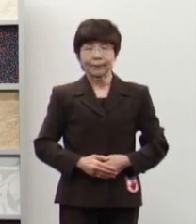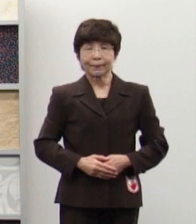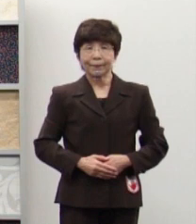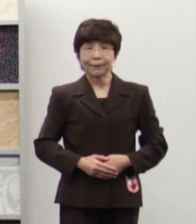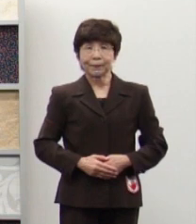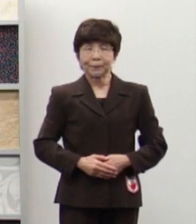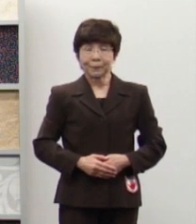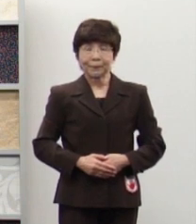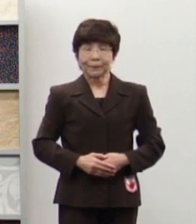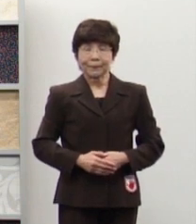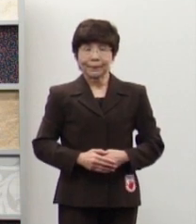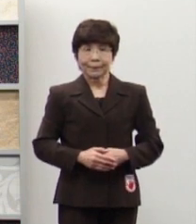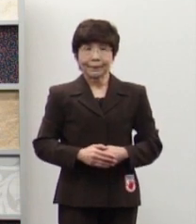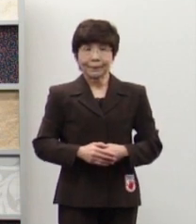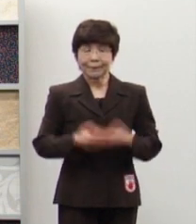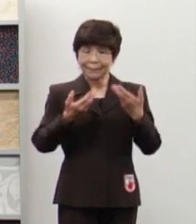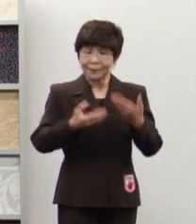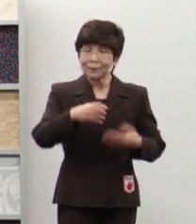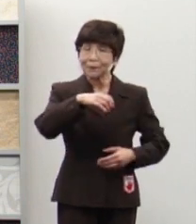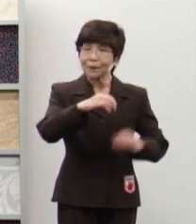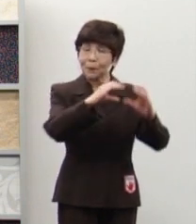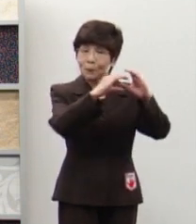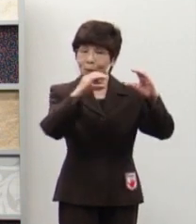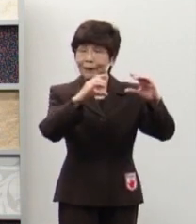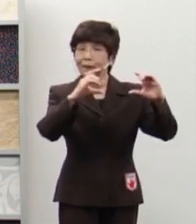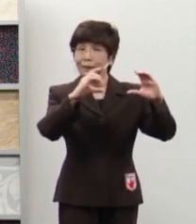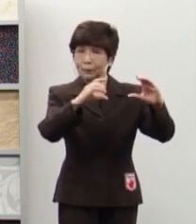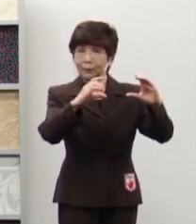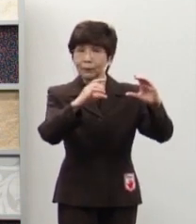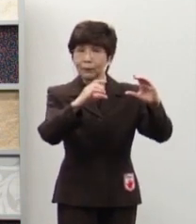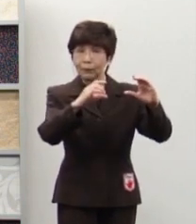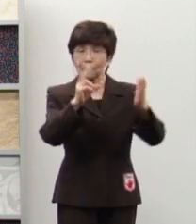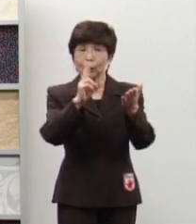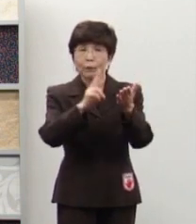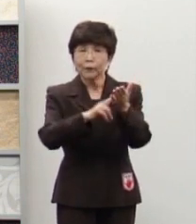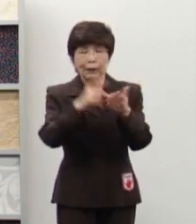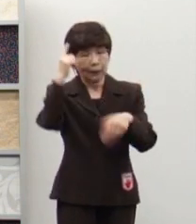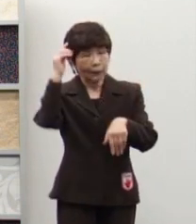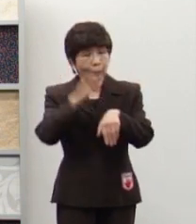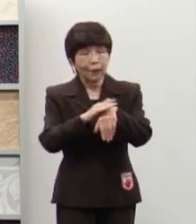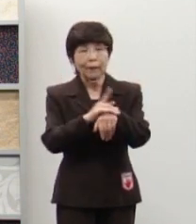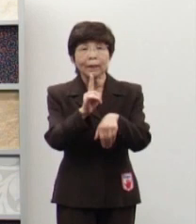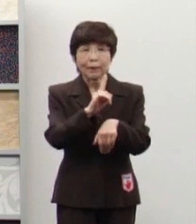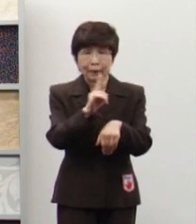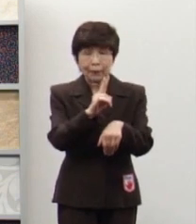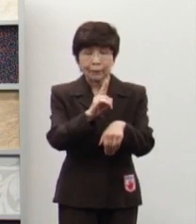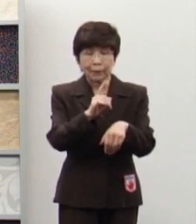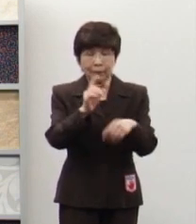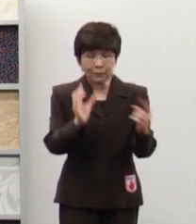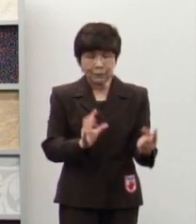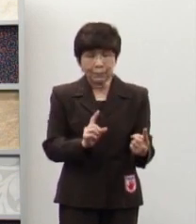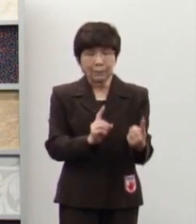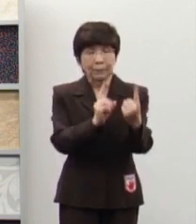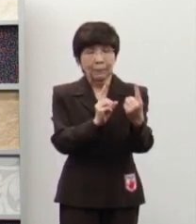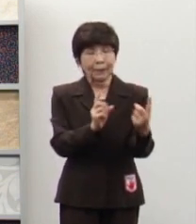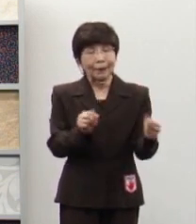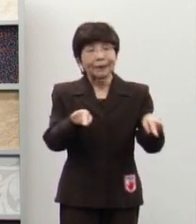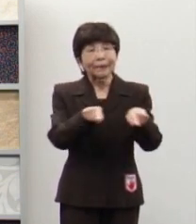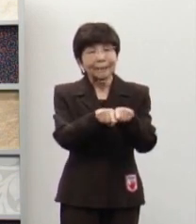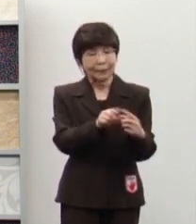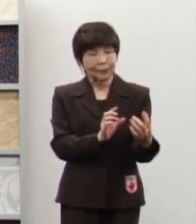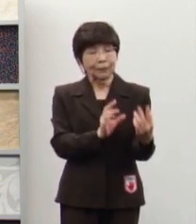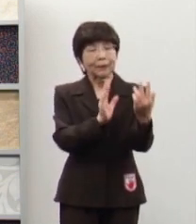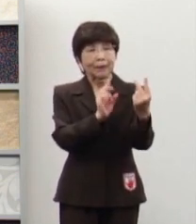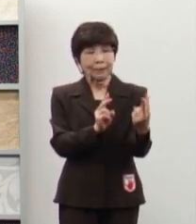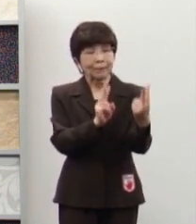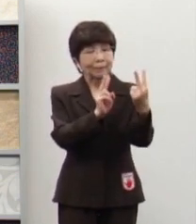これ、グリーンゾーンの、認証基準の設定の考え方というものは、同じ場所に同席をしていたとしても、 仮にその